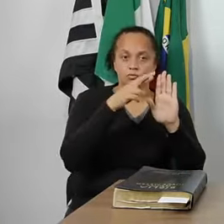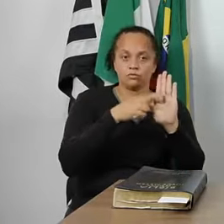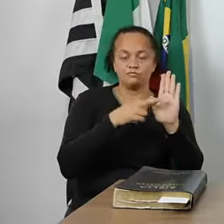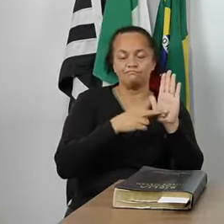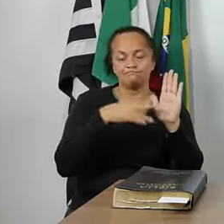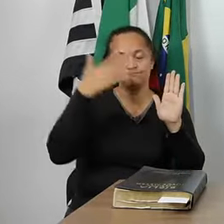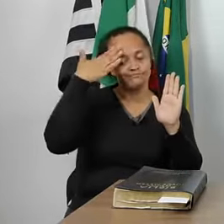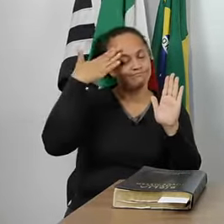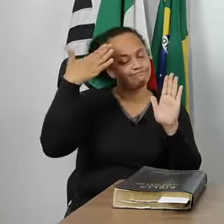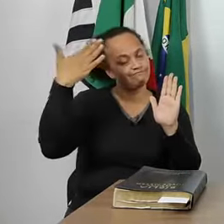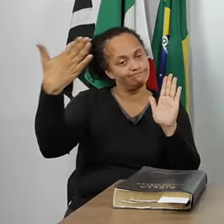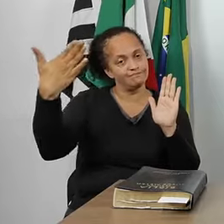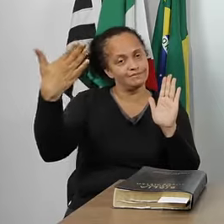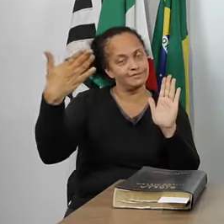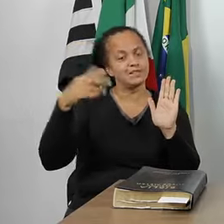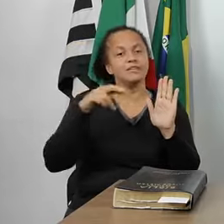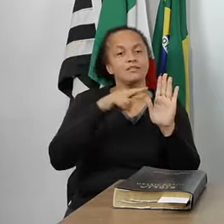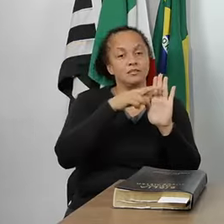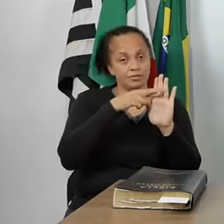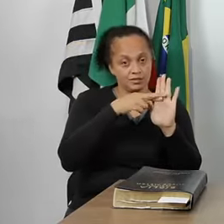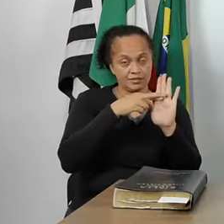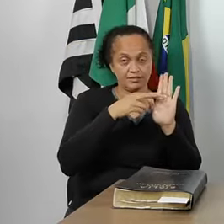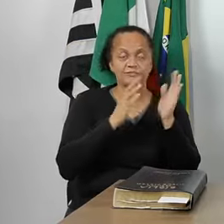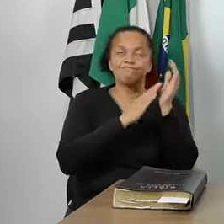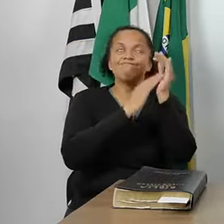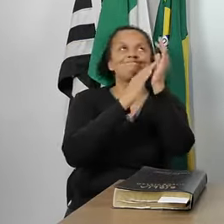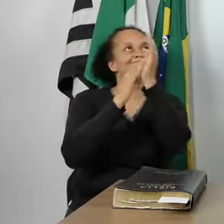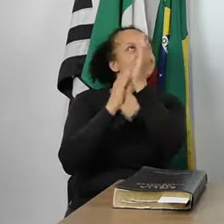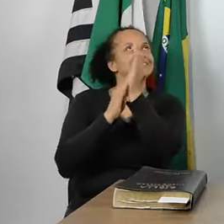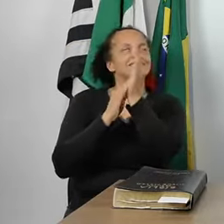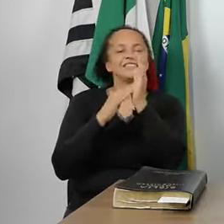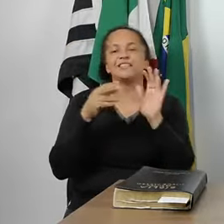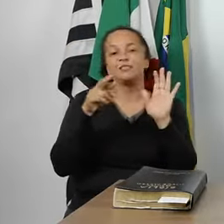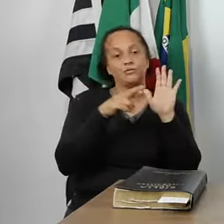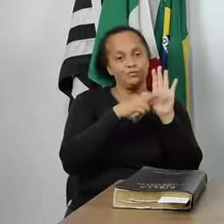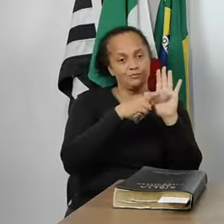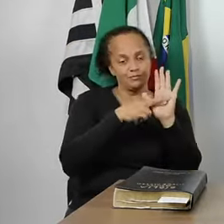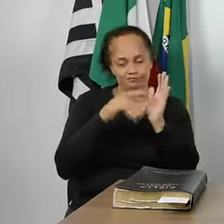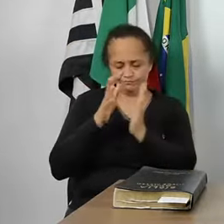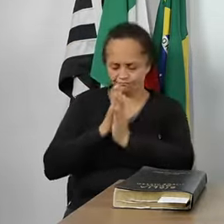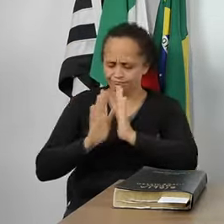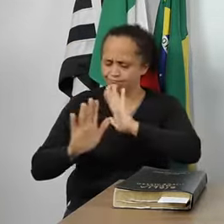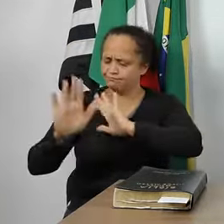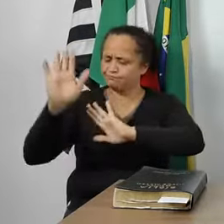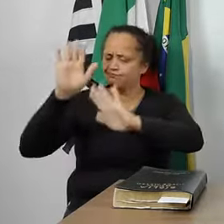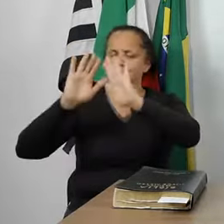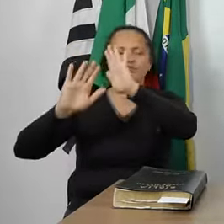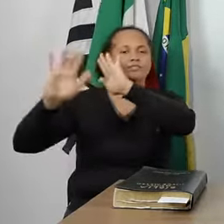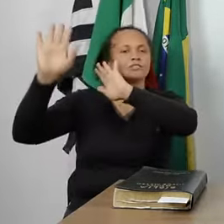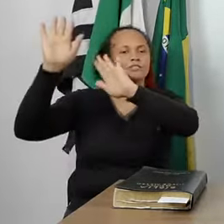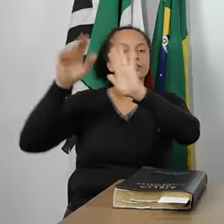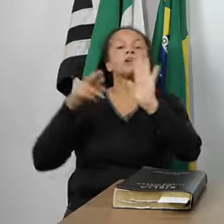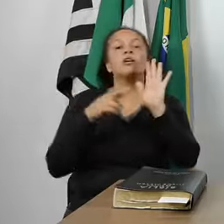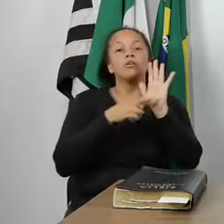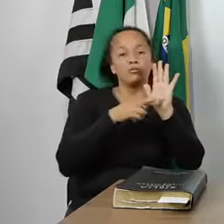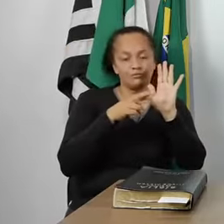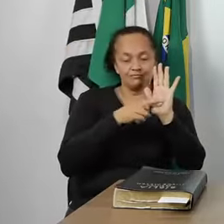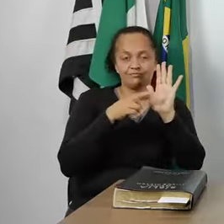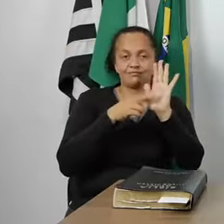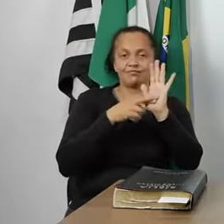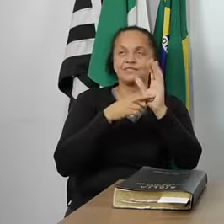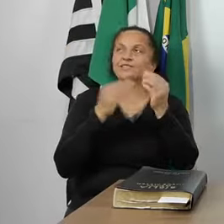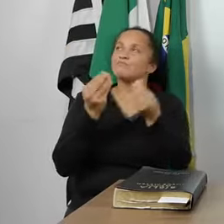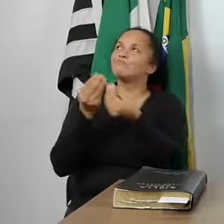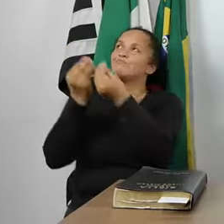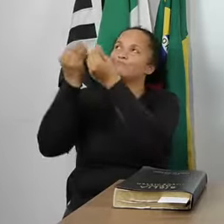graças, a oração de louvor, a oração de adoração, a oração de consagração